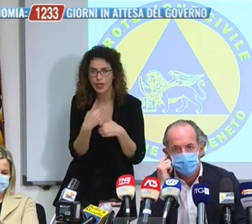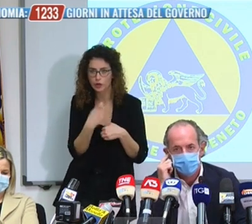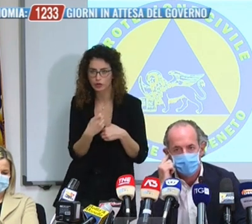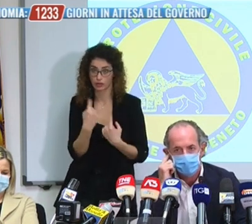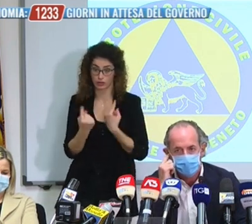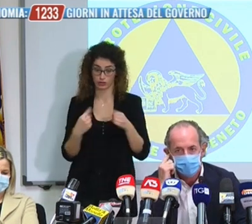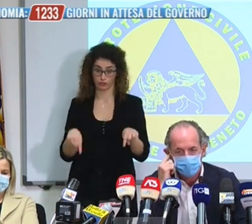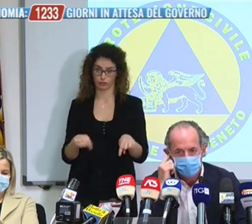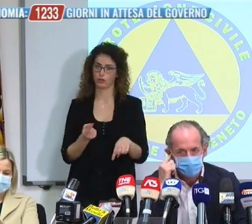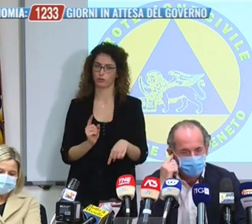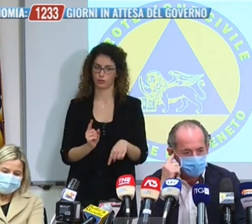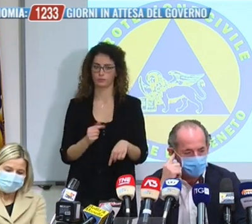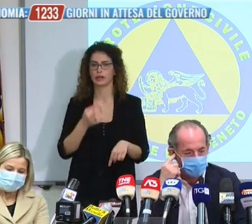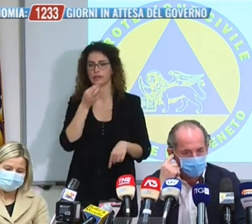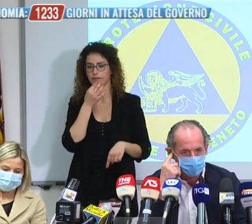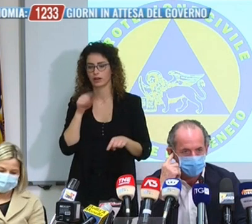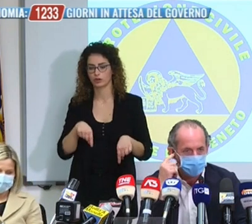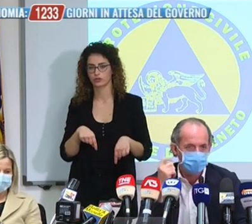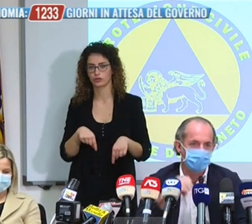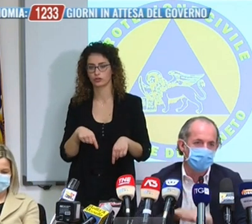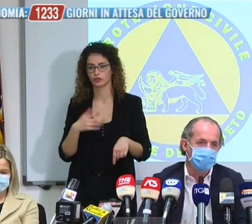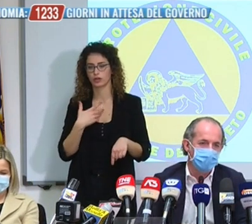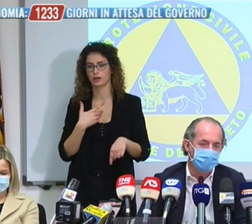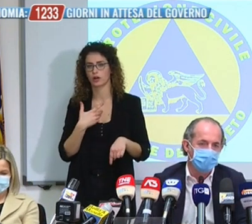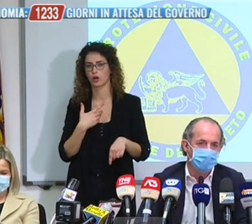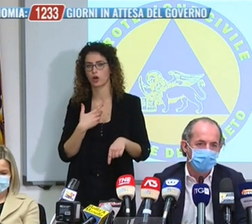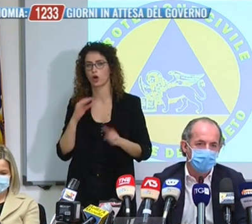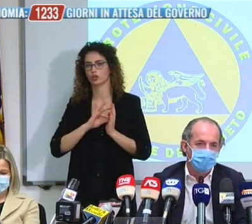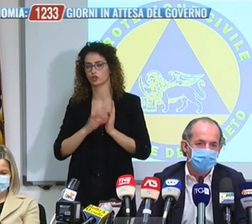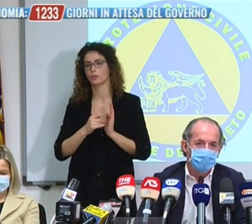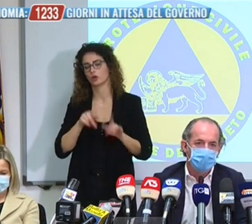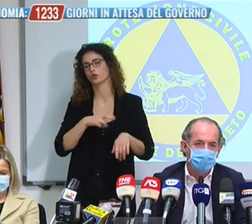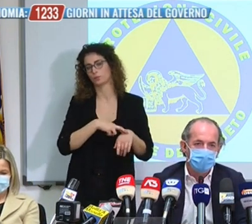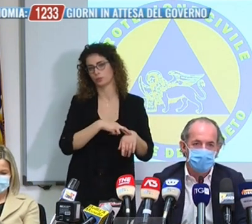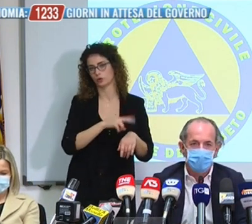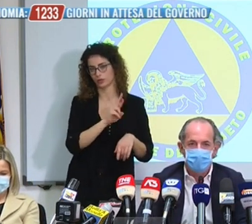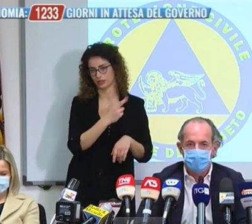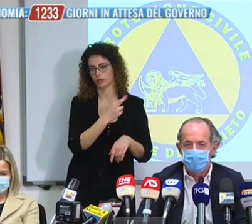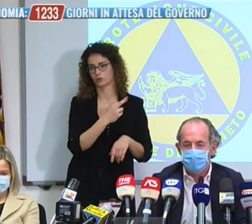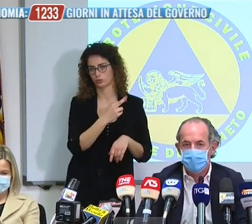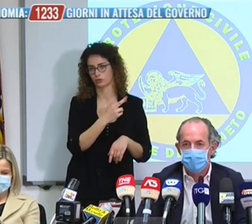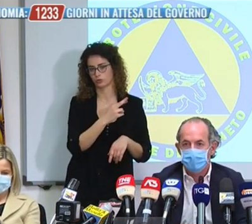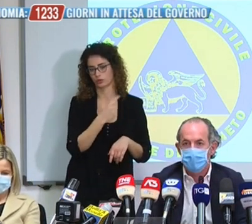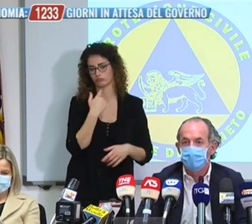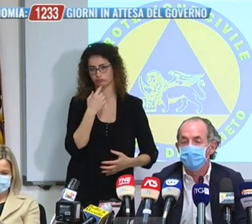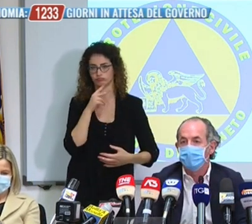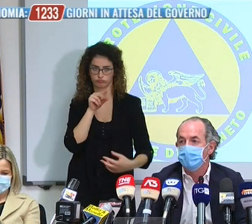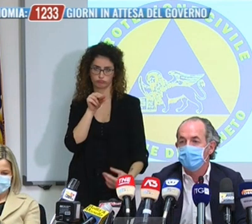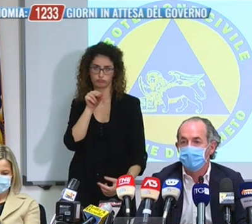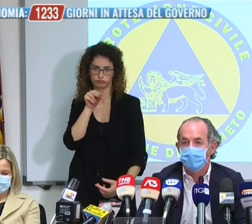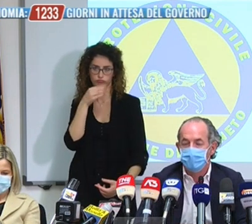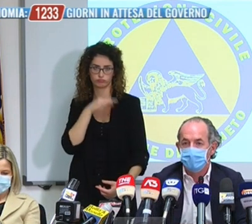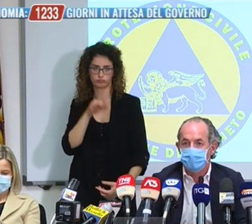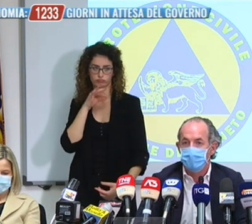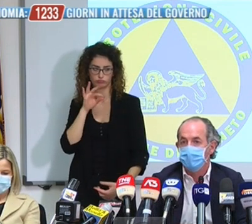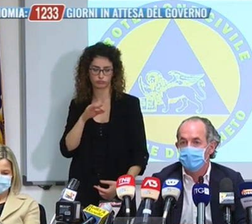no, in questa fase vuol dire che ogni giorno ha la sua pena. Dottoressa Russo poi vi parlerà di alcuni provvedimenti che